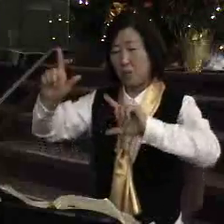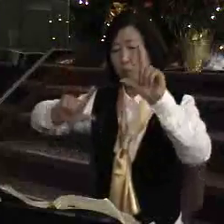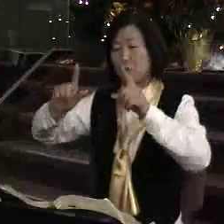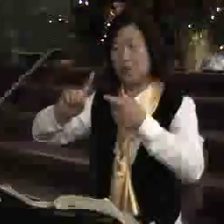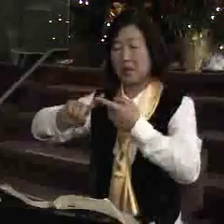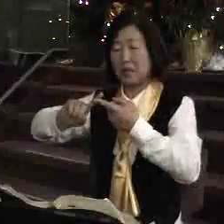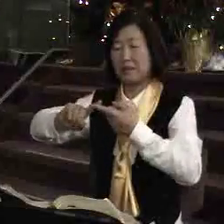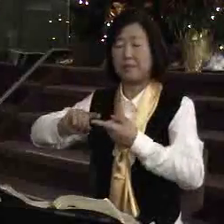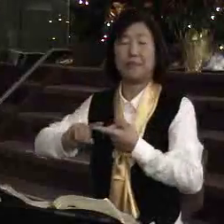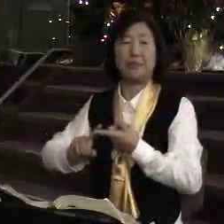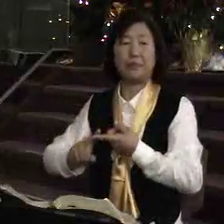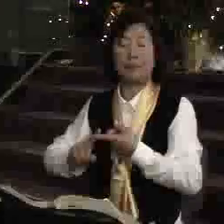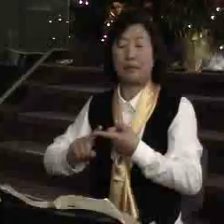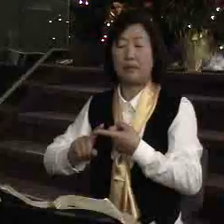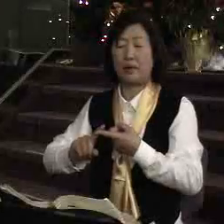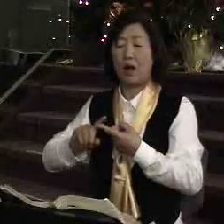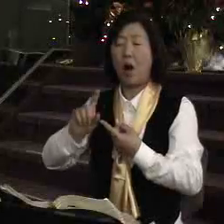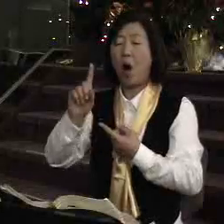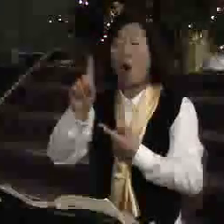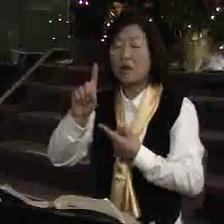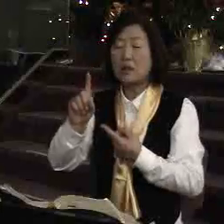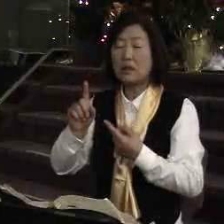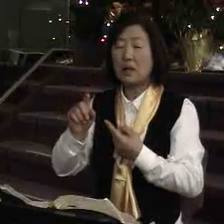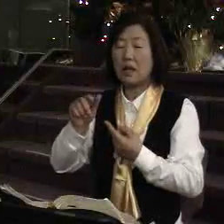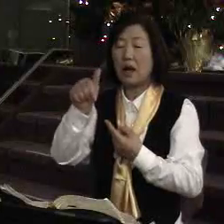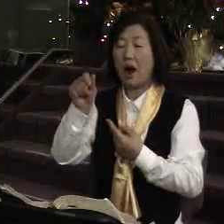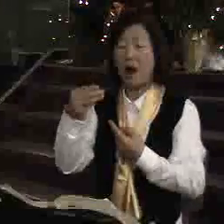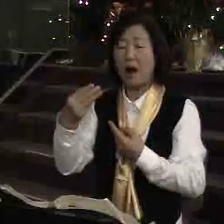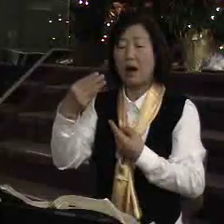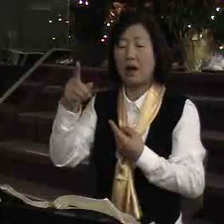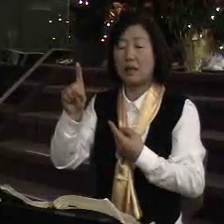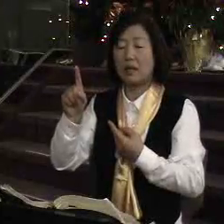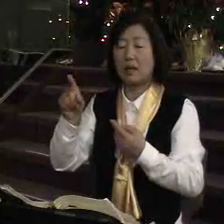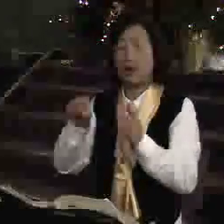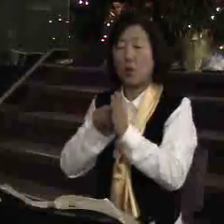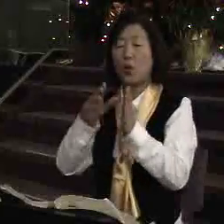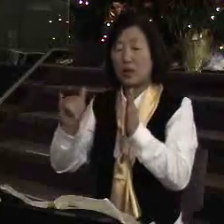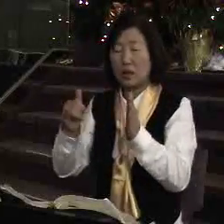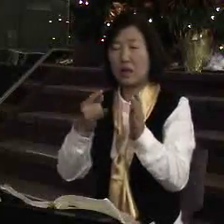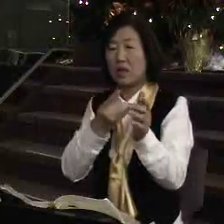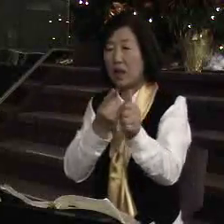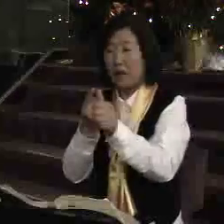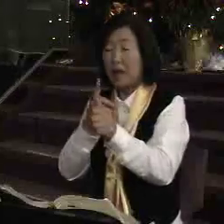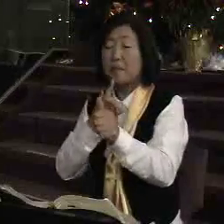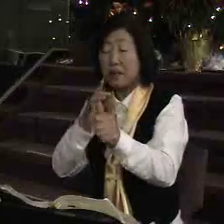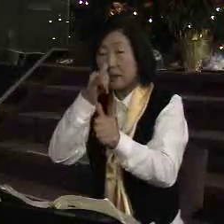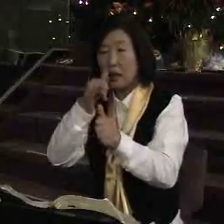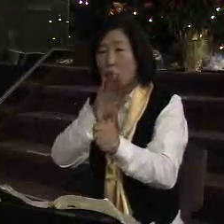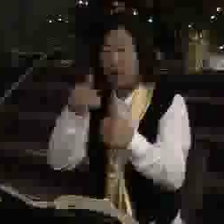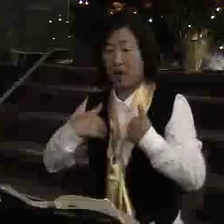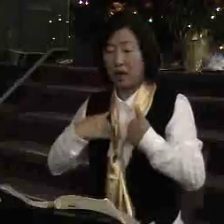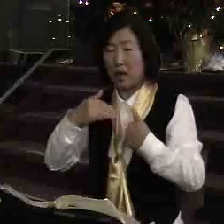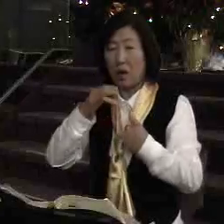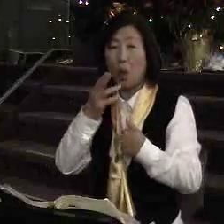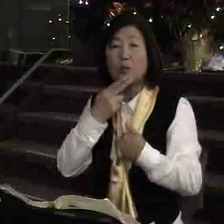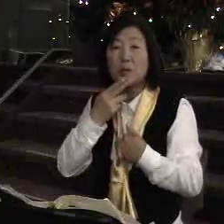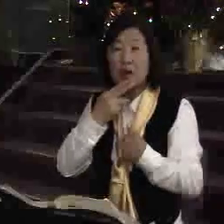모습들이 어째 갈라디아 교인들에게만 있습니까? 우리에게 없습니까? 저에게 없습니까?